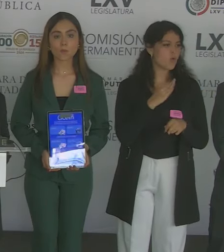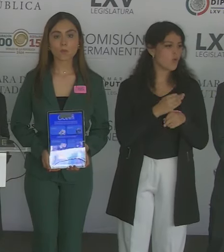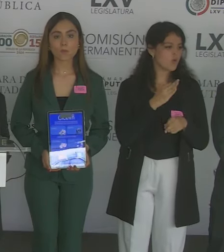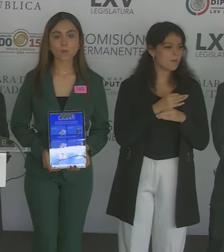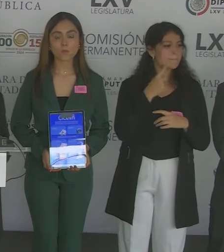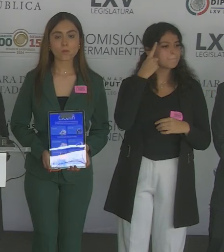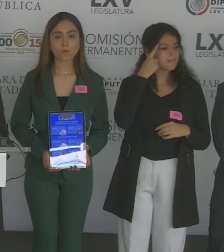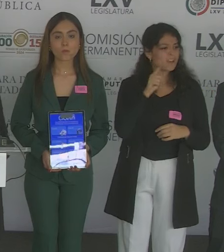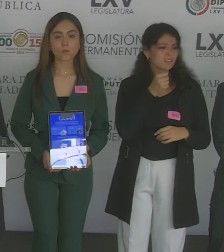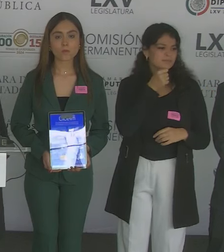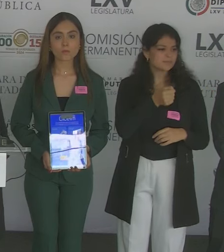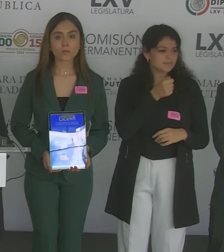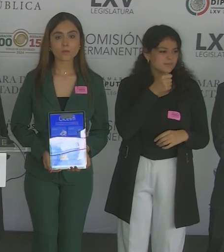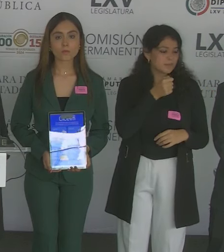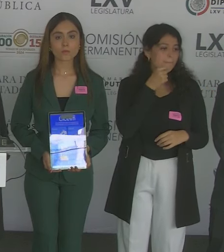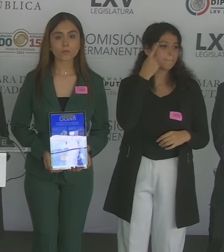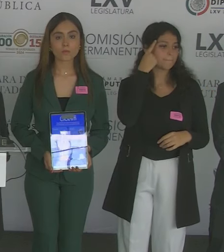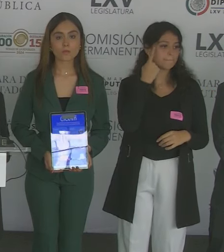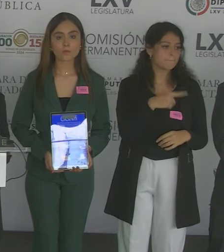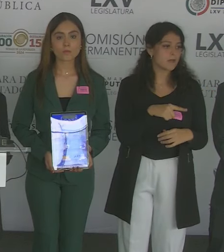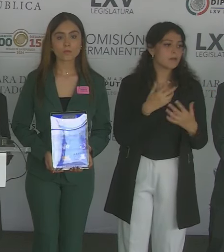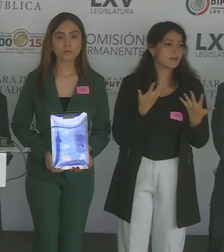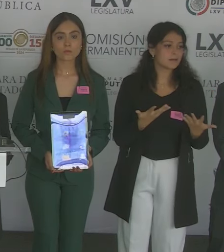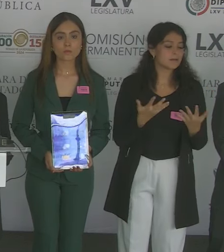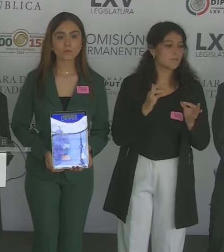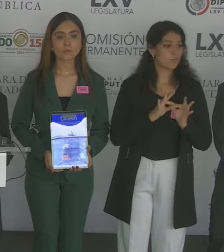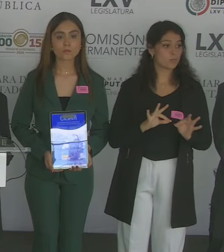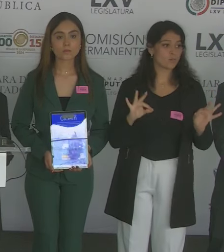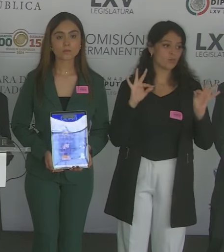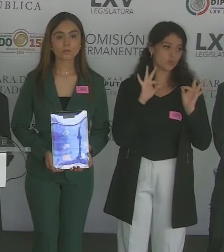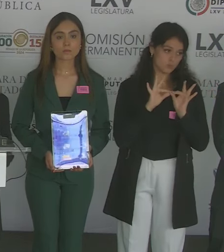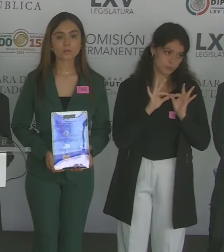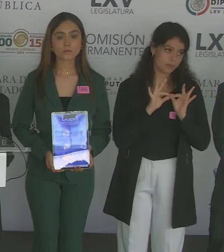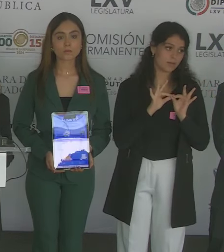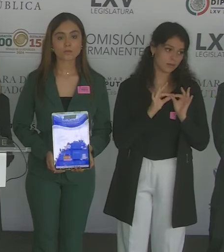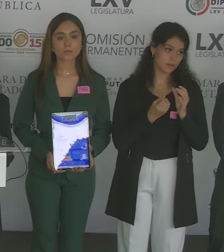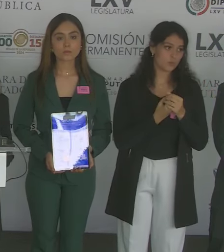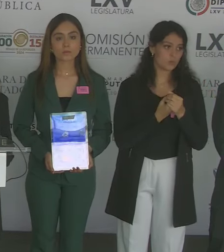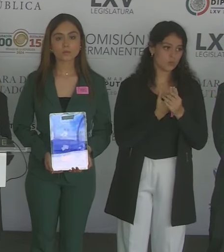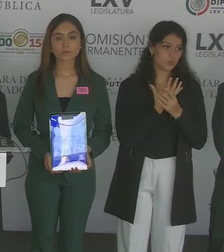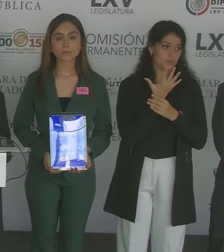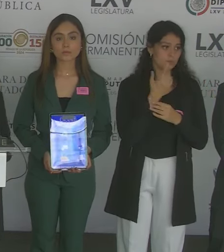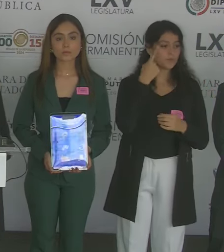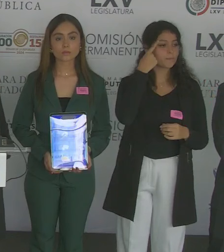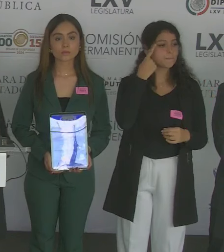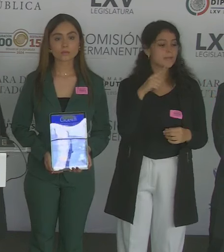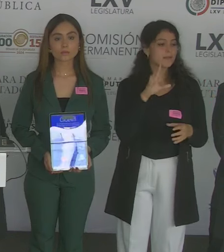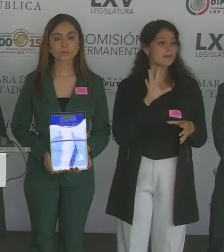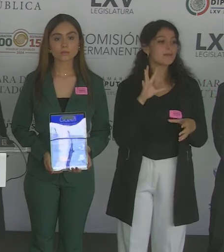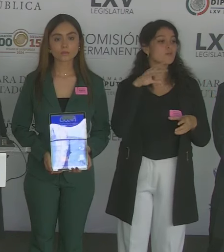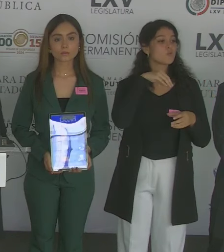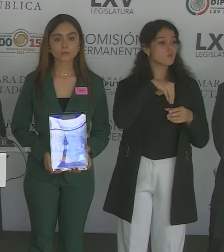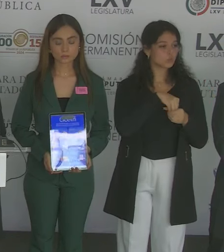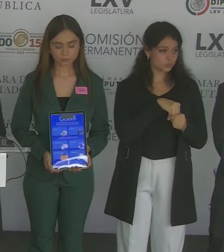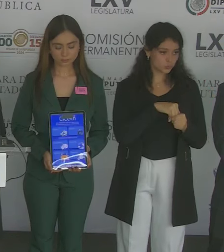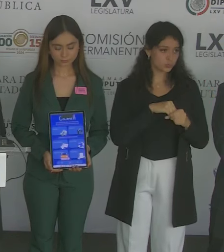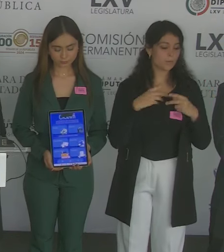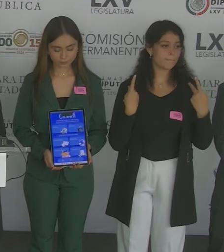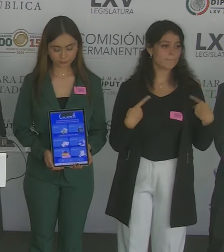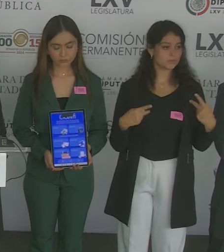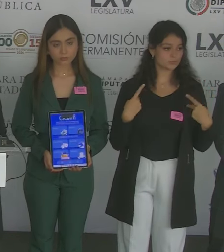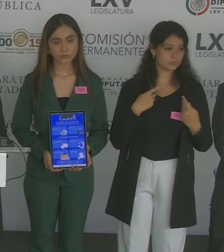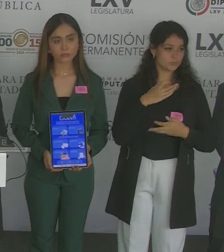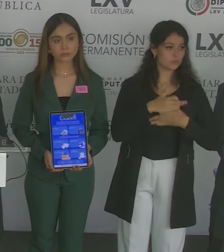para pedirles que hagan eco de importancia de la innovación para la inclusión de las personas con